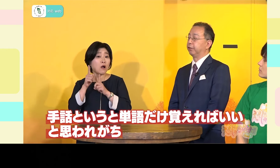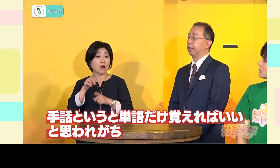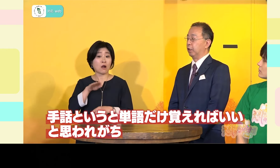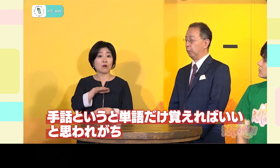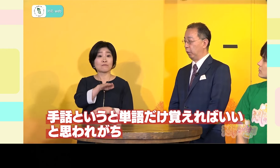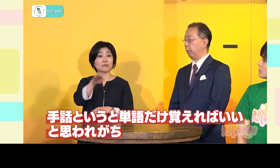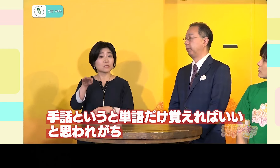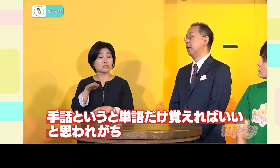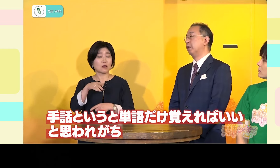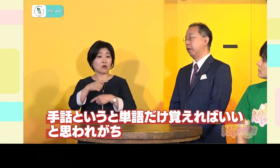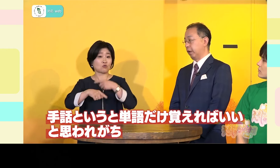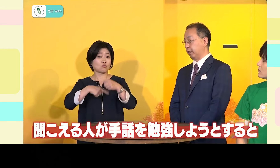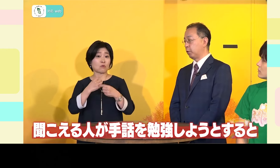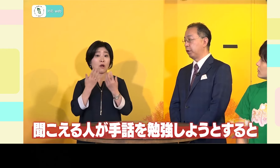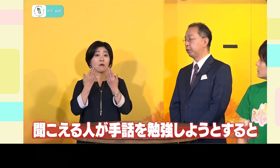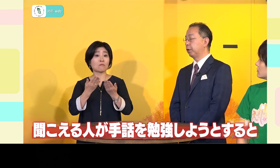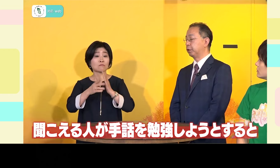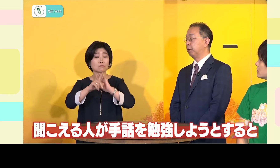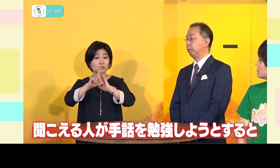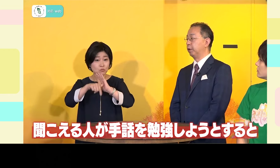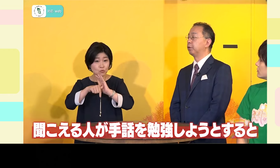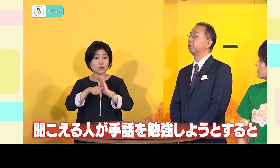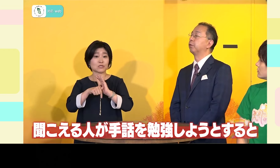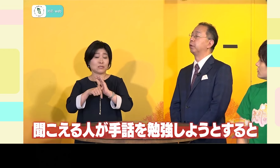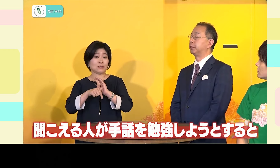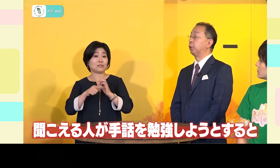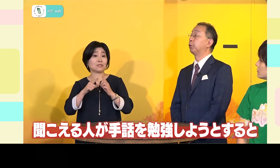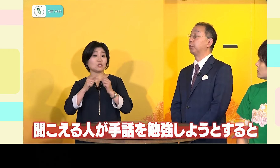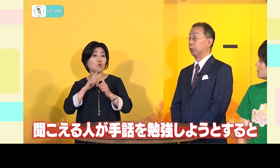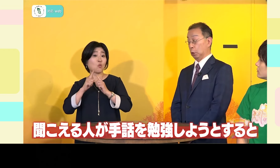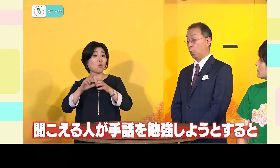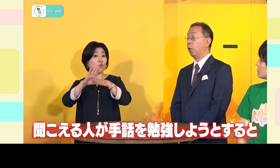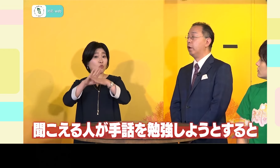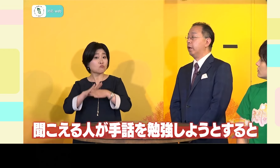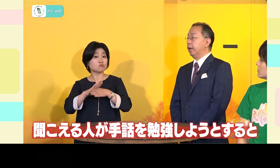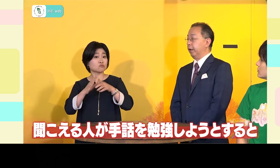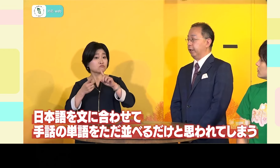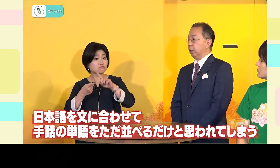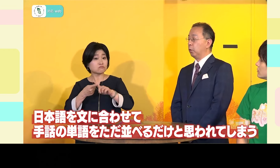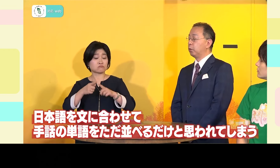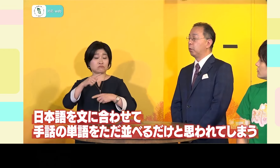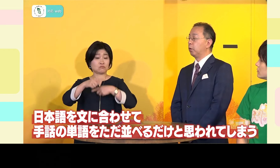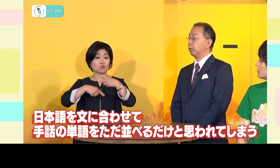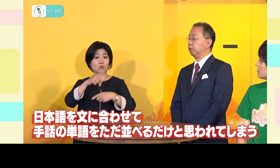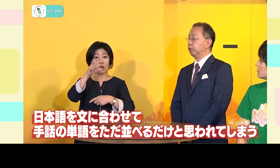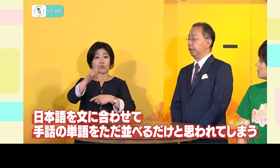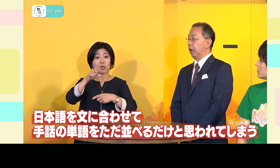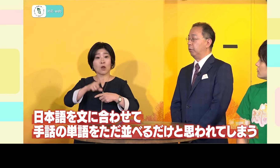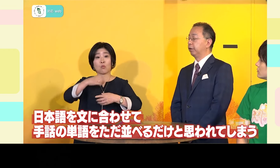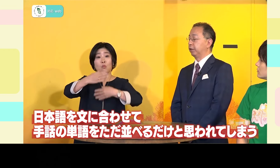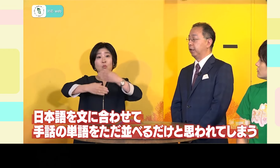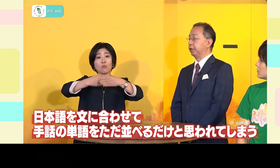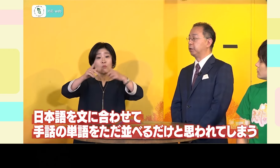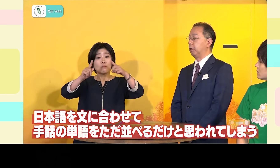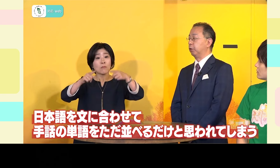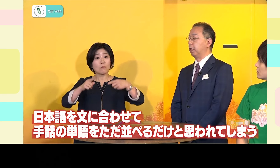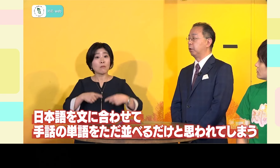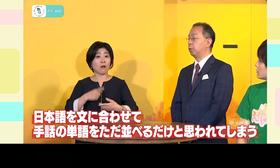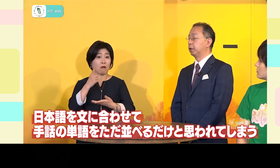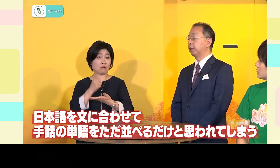ですけれども、だから聞こえる人が手話を勉強するしようとすると、日本語の文に合わせて手話の単語をただ